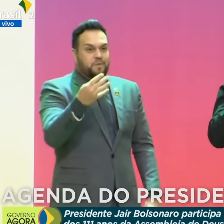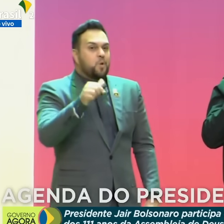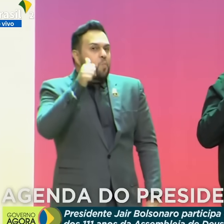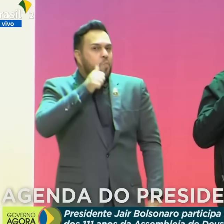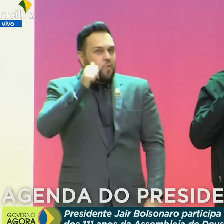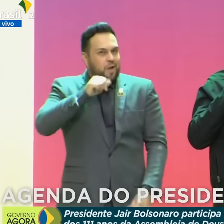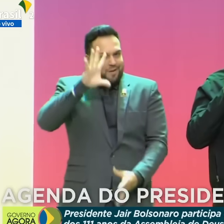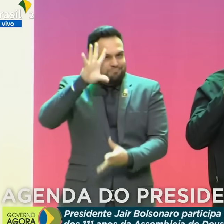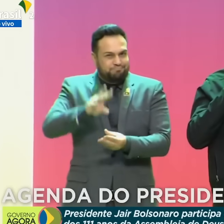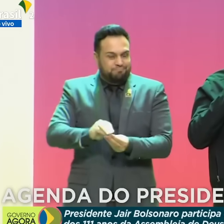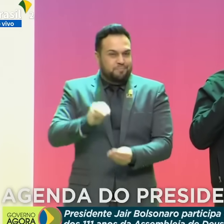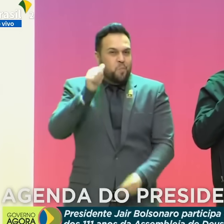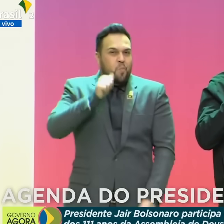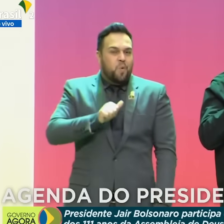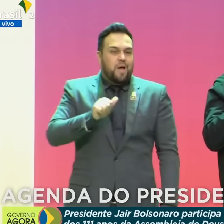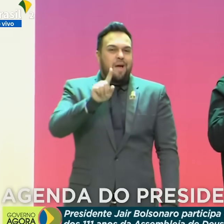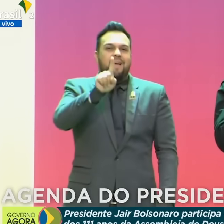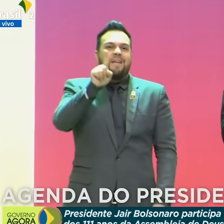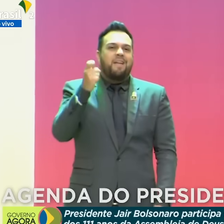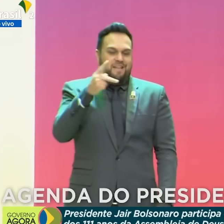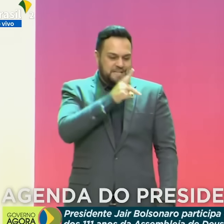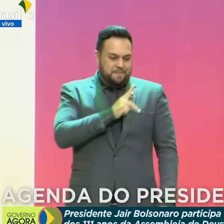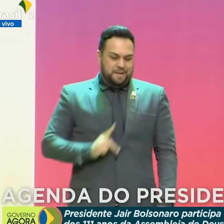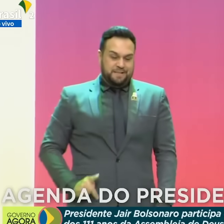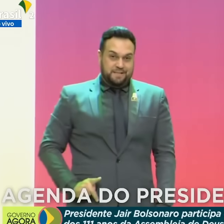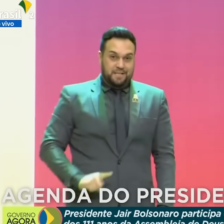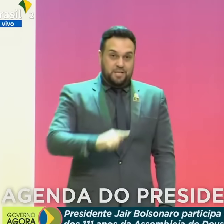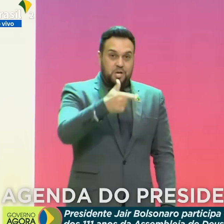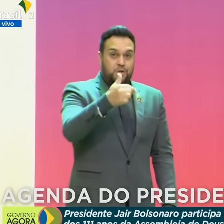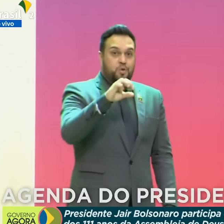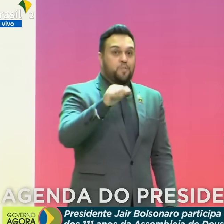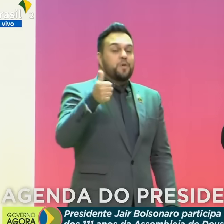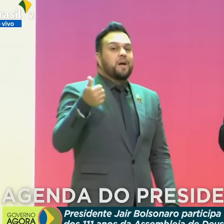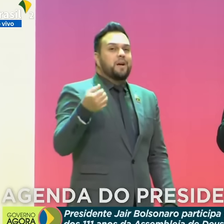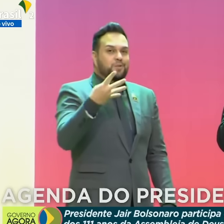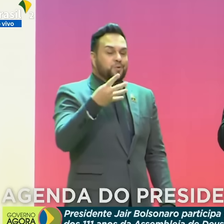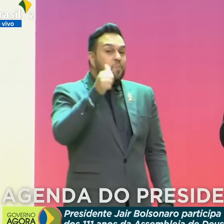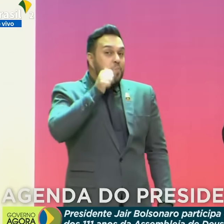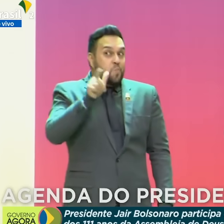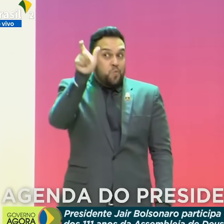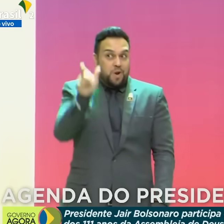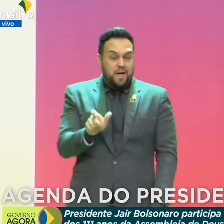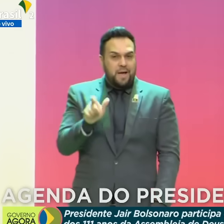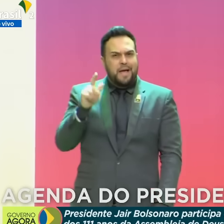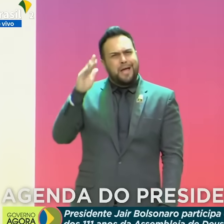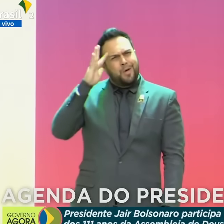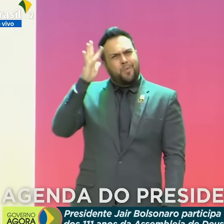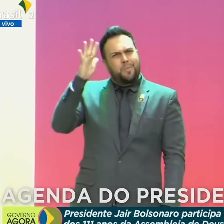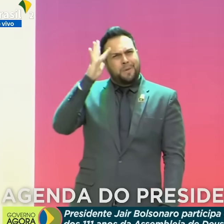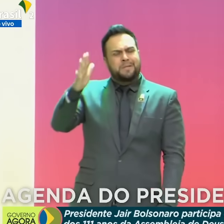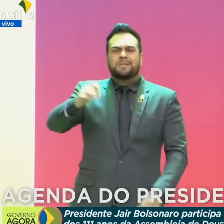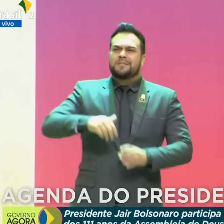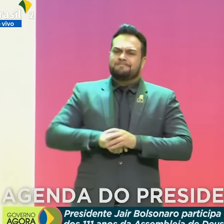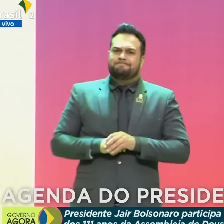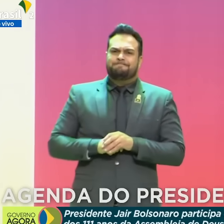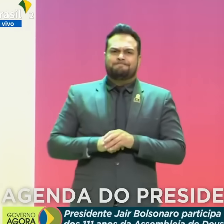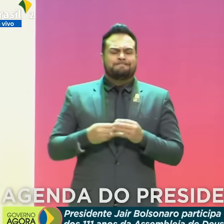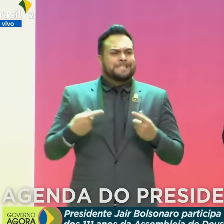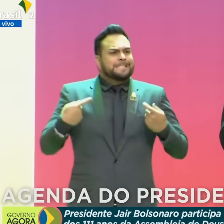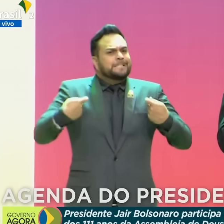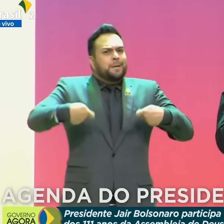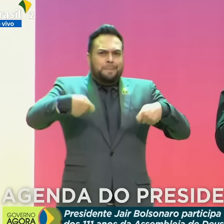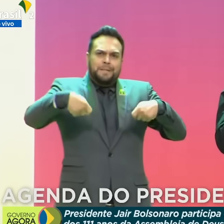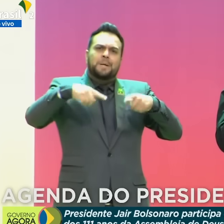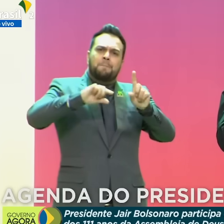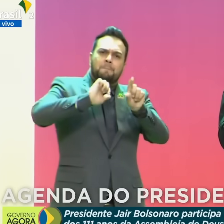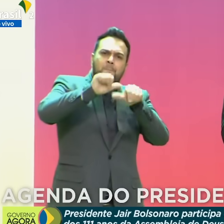presidente, e naquele mesmo ano, 2014, eu pensei em casa, temos que mudar o